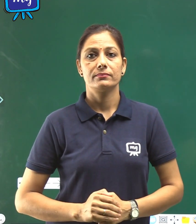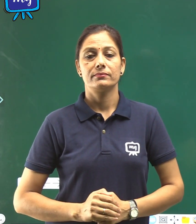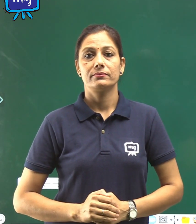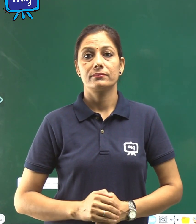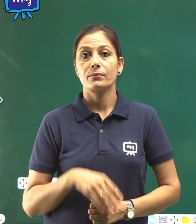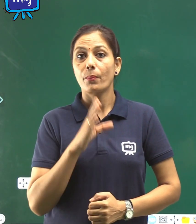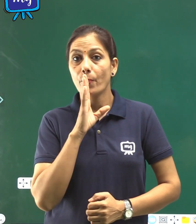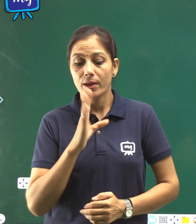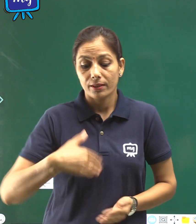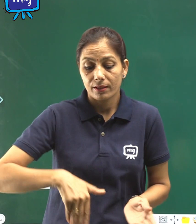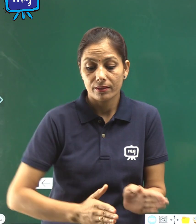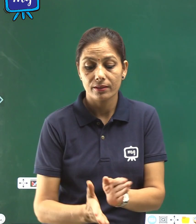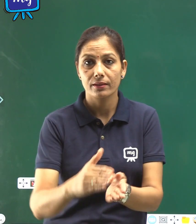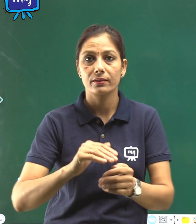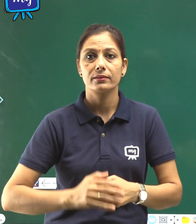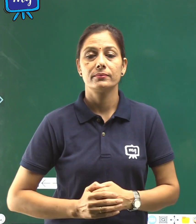नदी